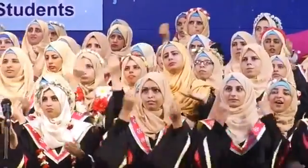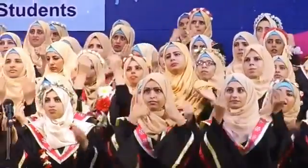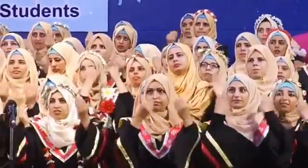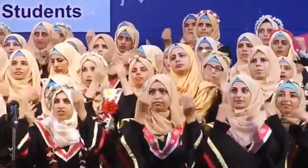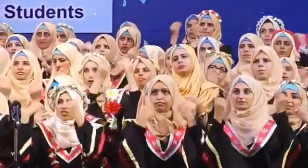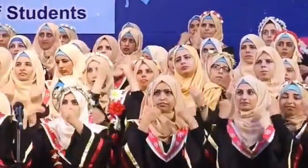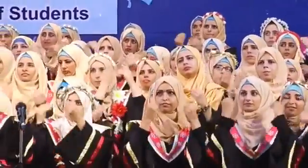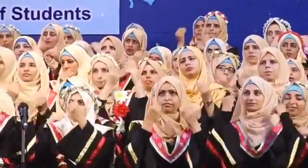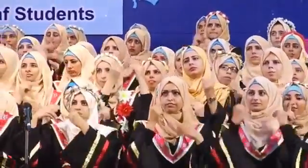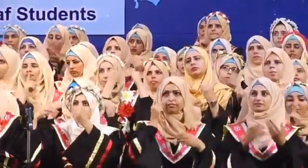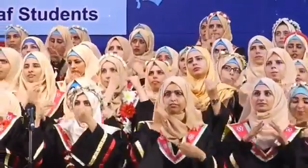بالعلم والأدب،